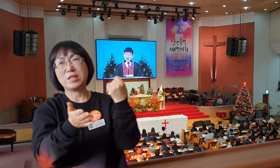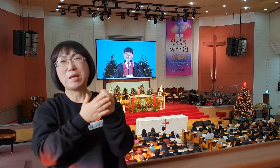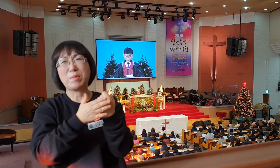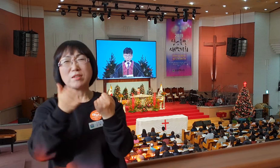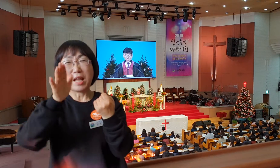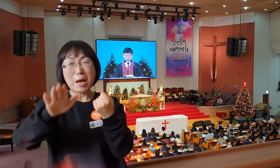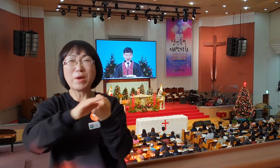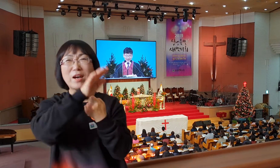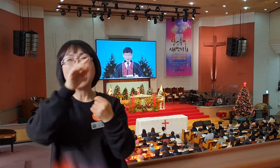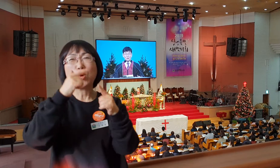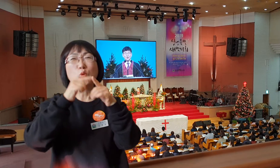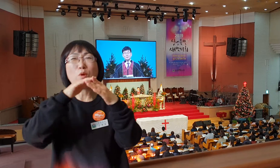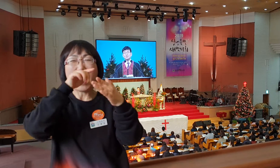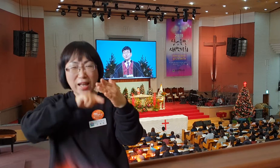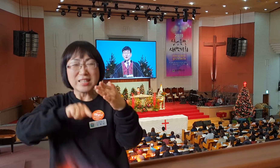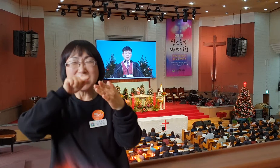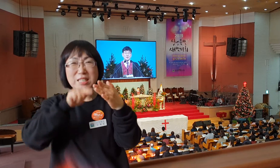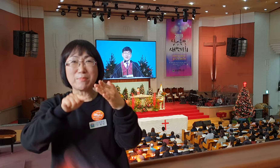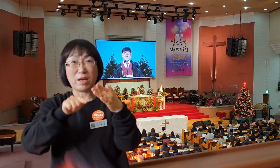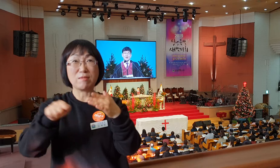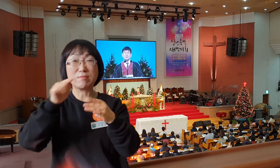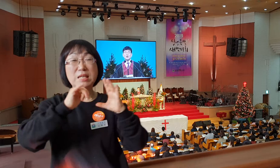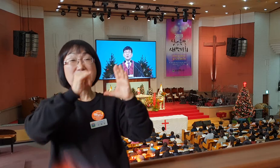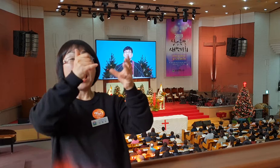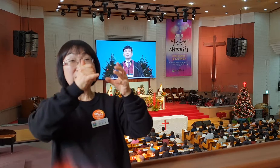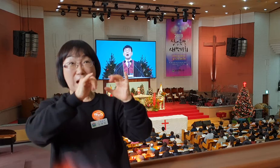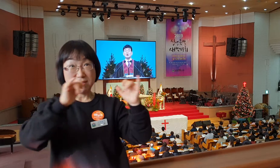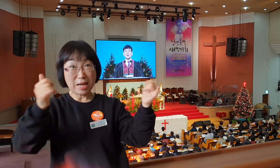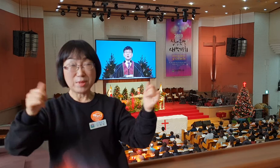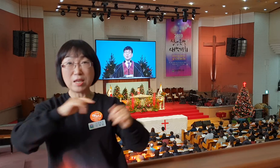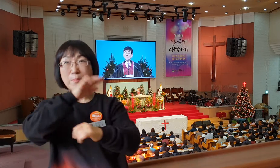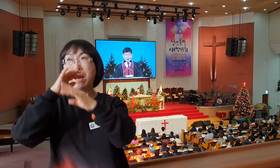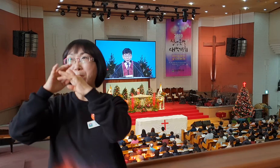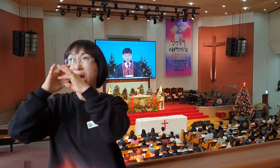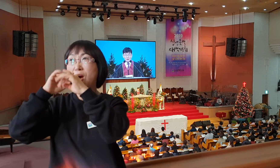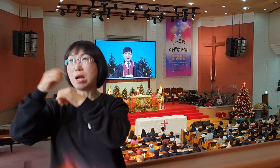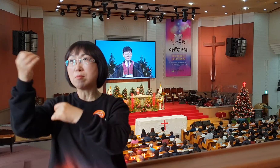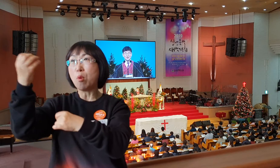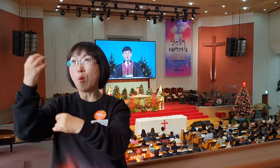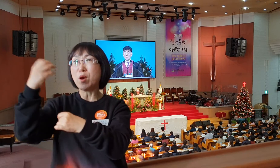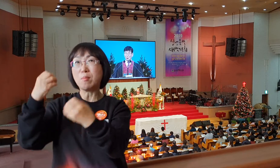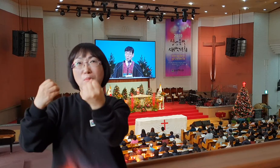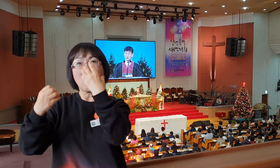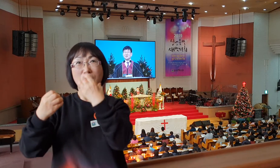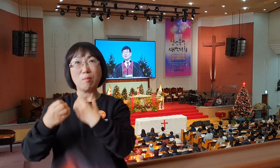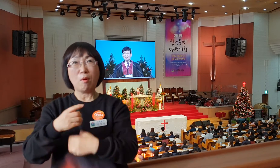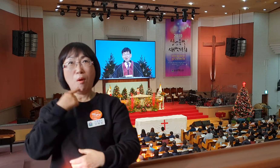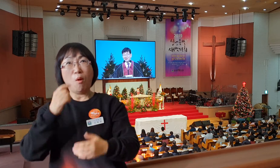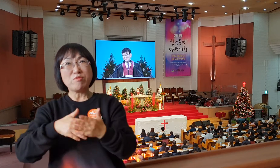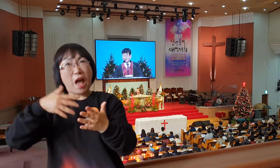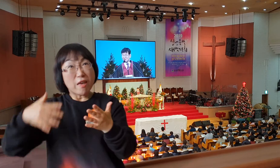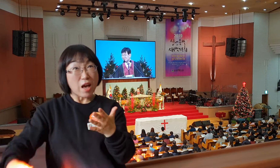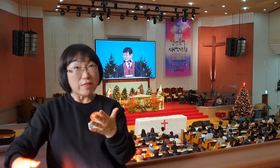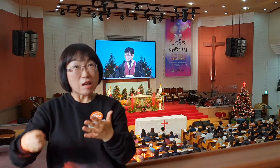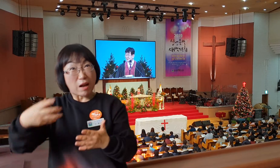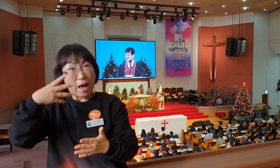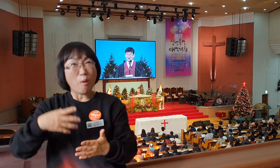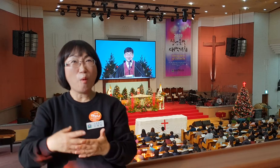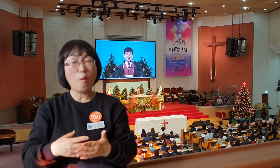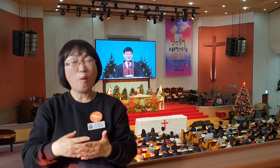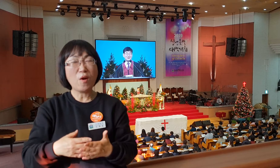그나마 교회 안에서 여러분 세상 사람들이 여러분들이 방언한다고 뭐라고 그러실 것 같으세요? 대단한데 그럴까요?